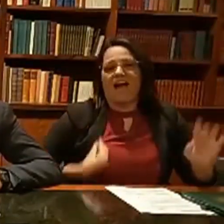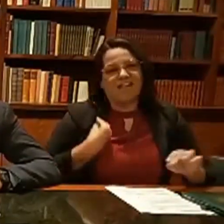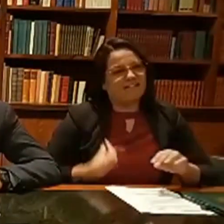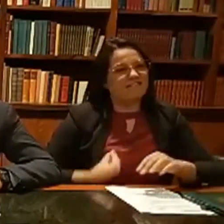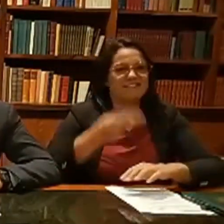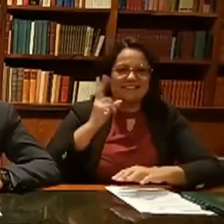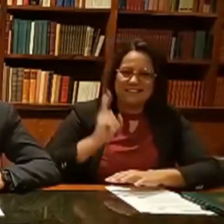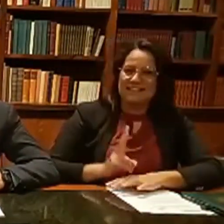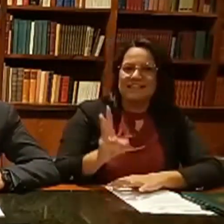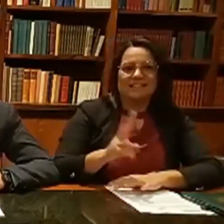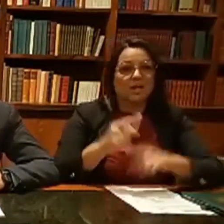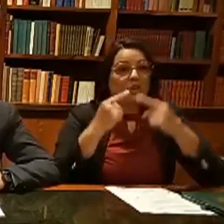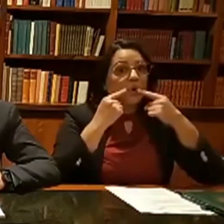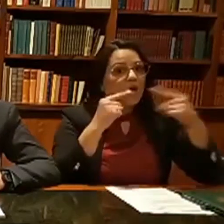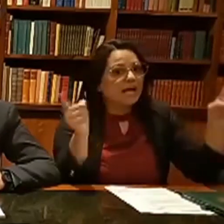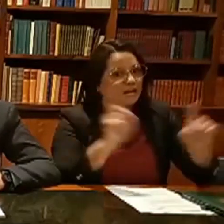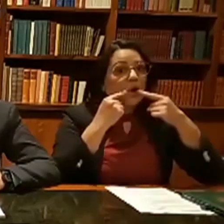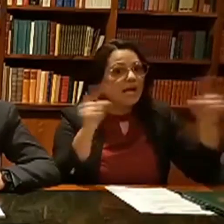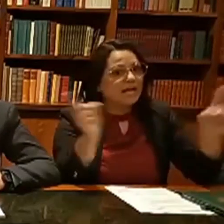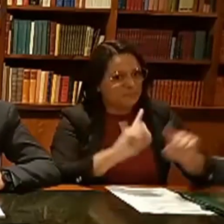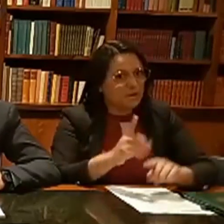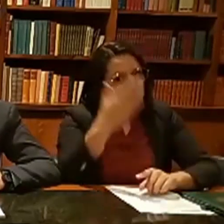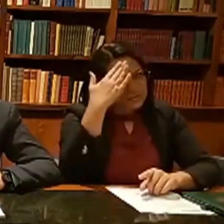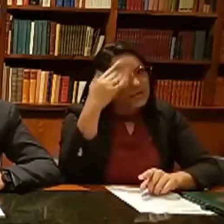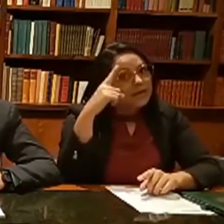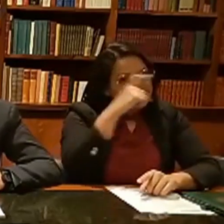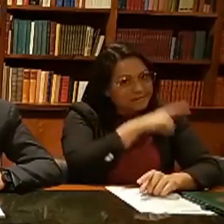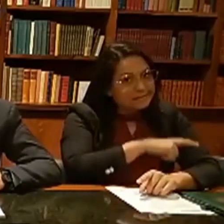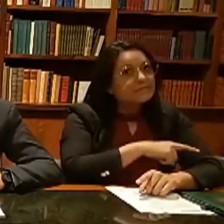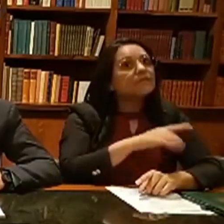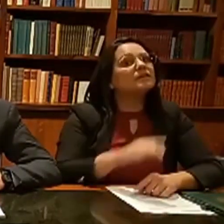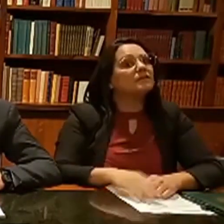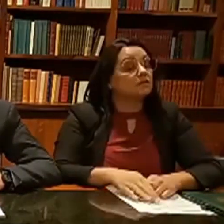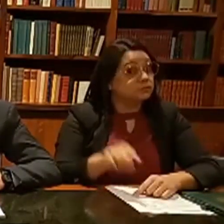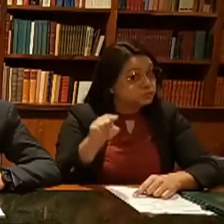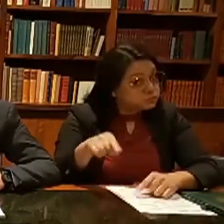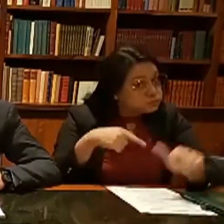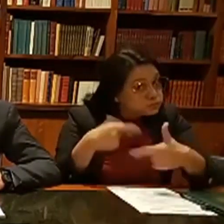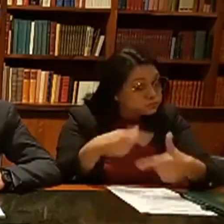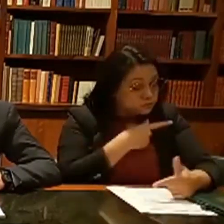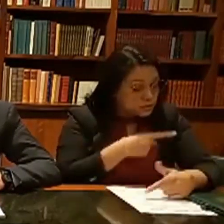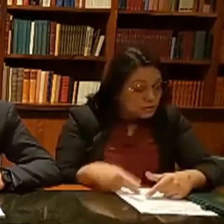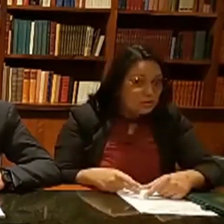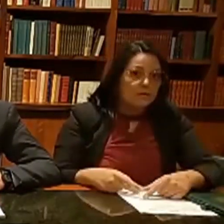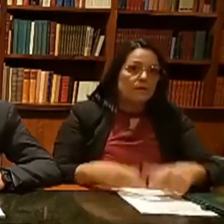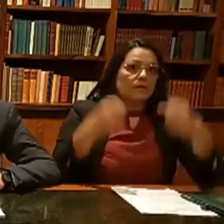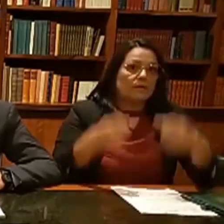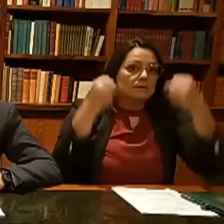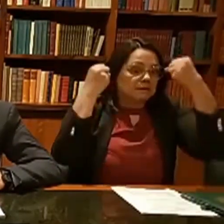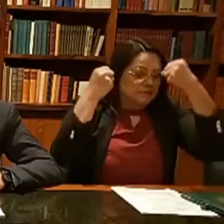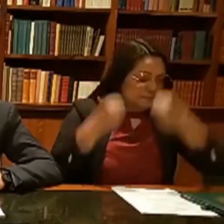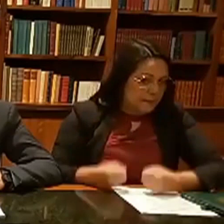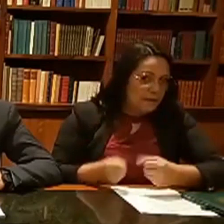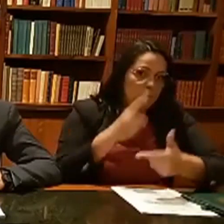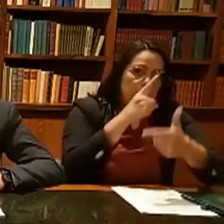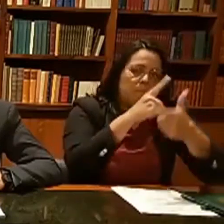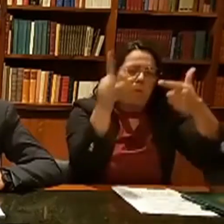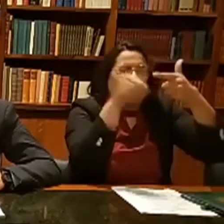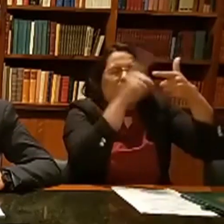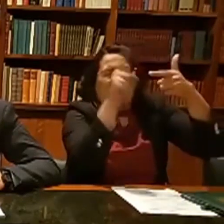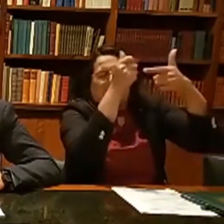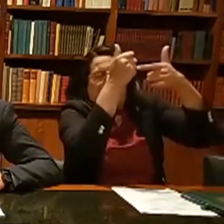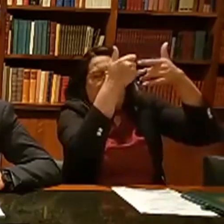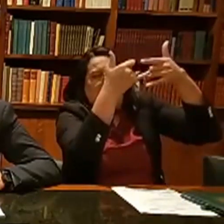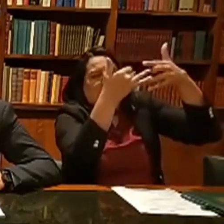que eu levo a reclamada não sabia que ia ser difícil a barra é pesadíssima problemas que não acabam mais é que um